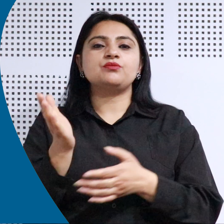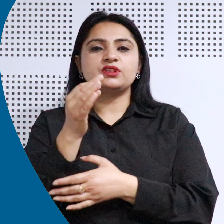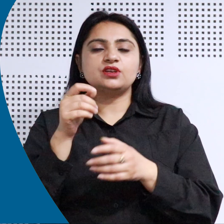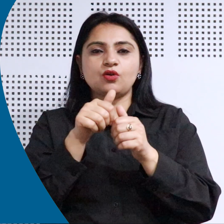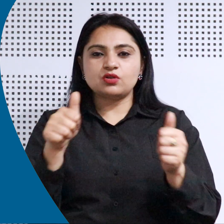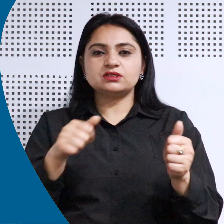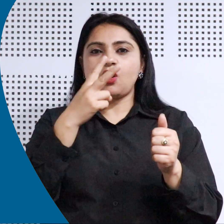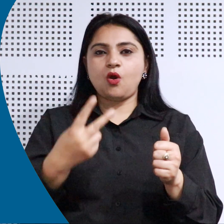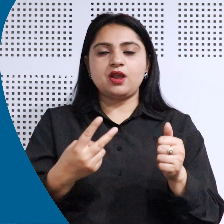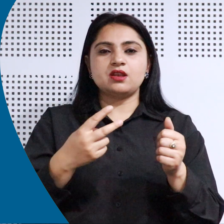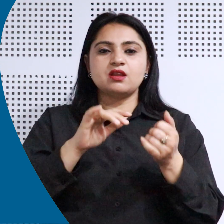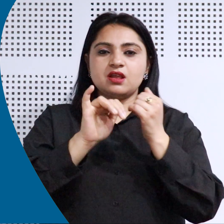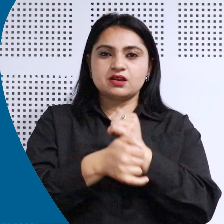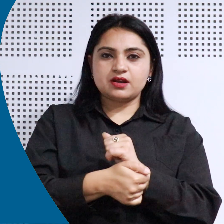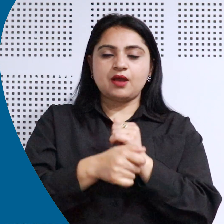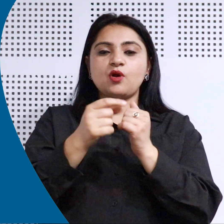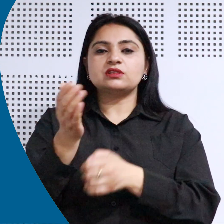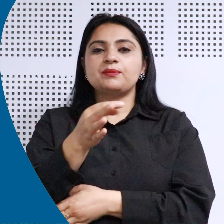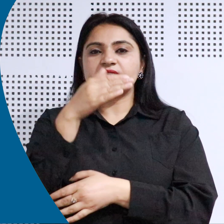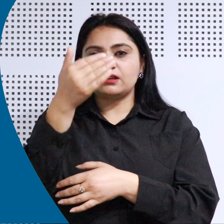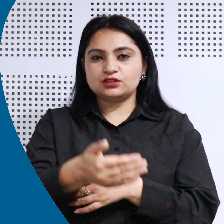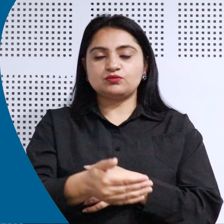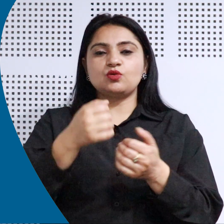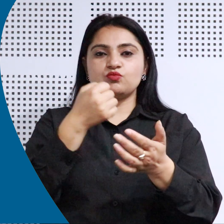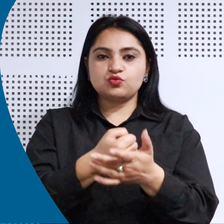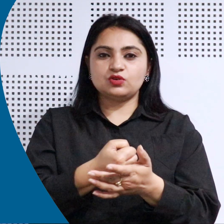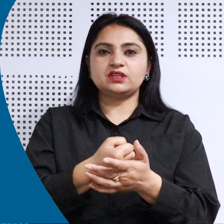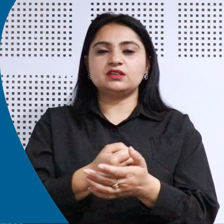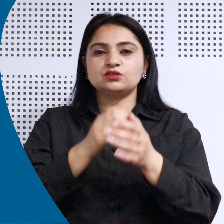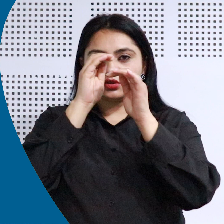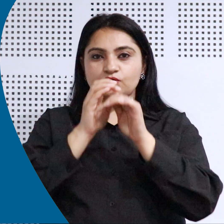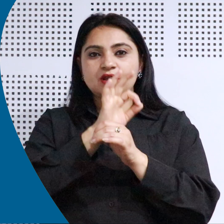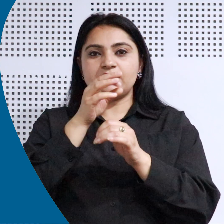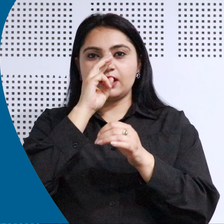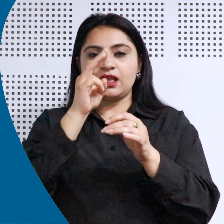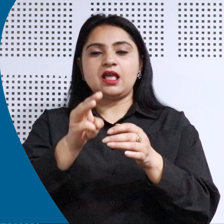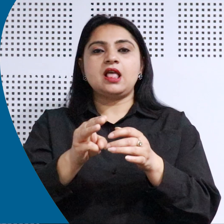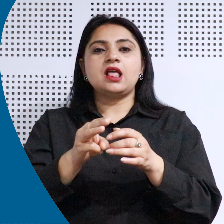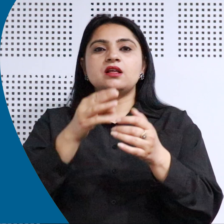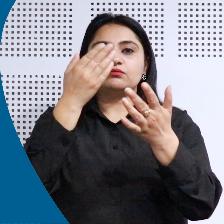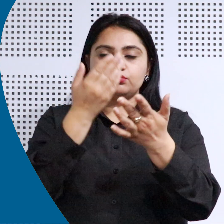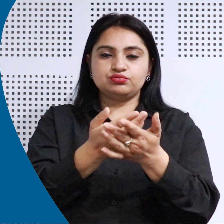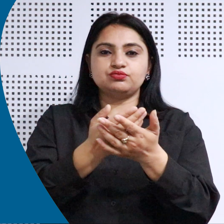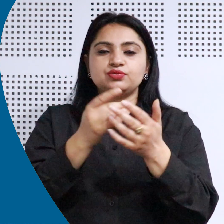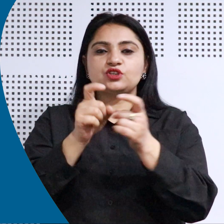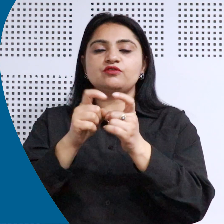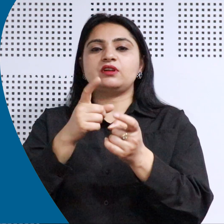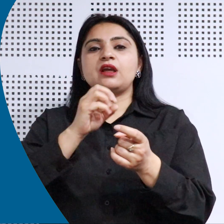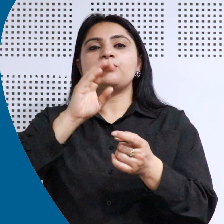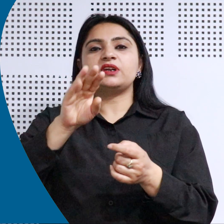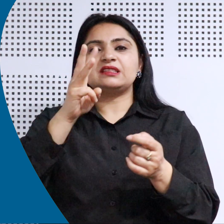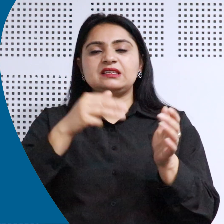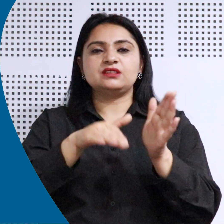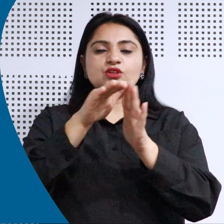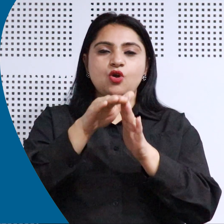अर्थ मन्त्रालय हुँदै सरोकारवाला सरकारी निकायमा छलफलका लागि पठाइएको छ। 3 तहको सरकारबीच विकास निर्माण